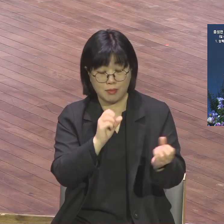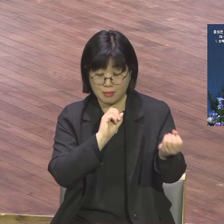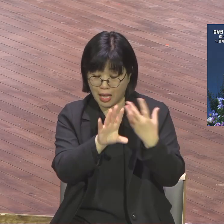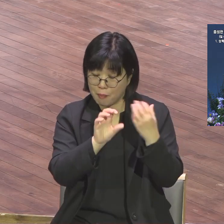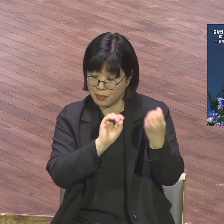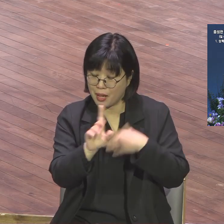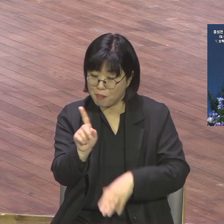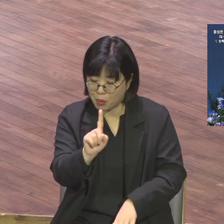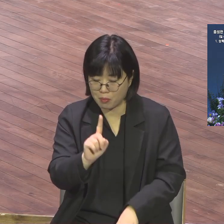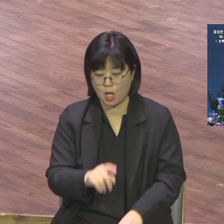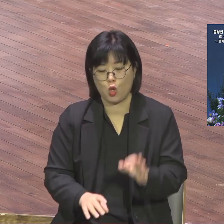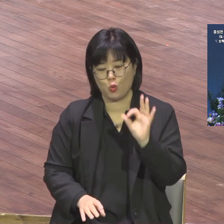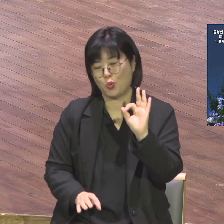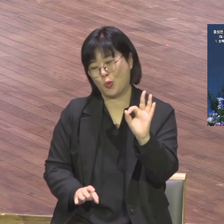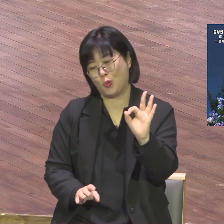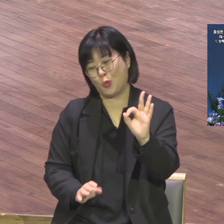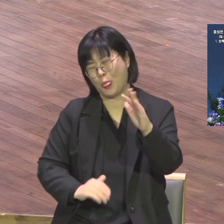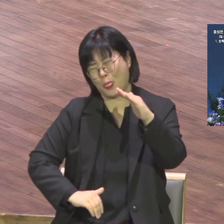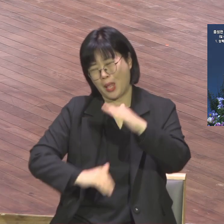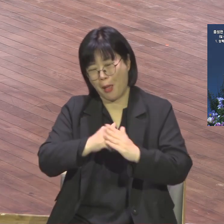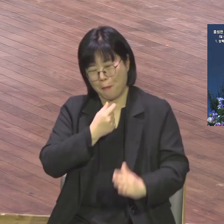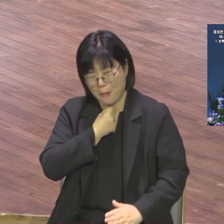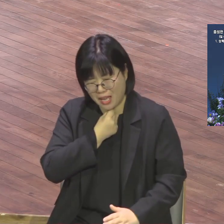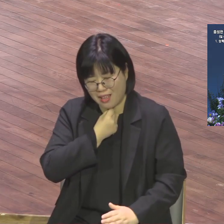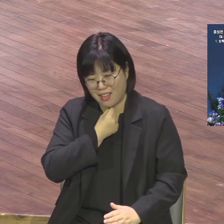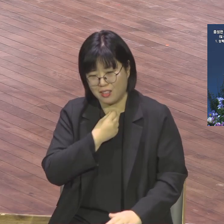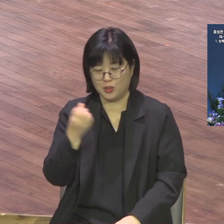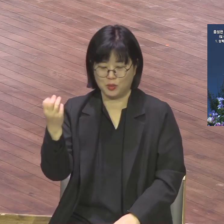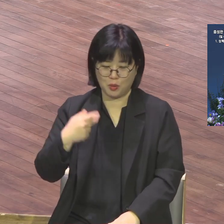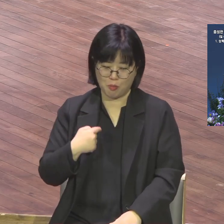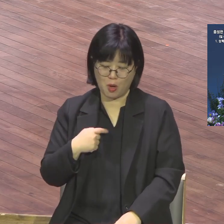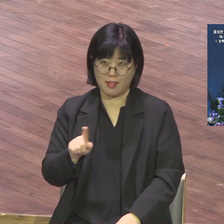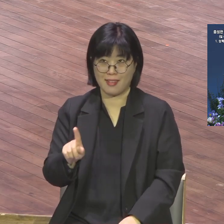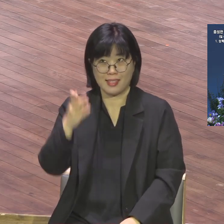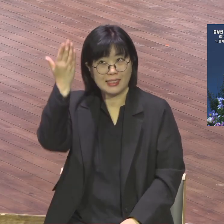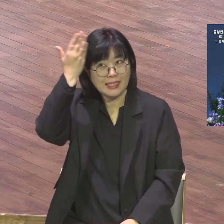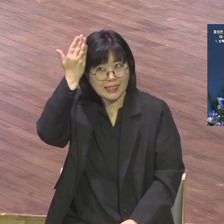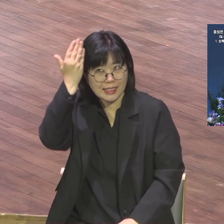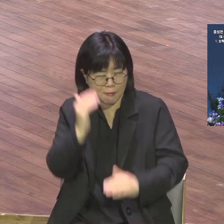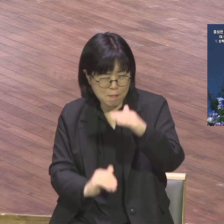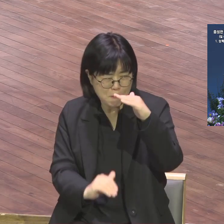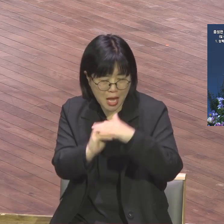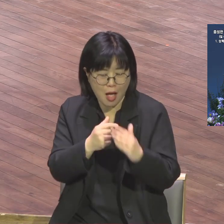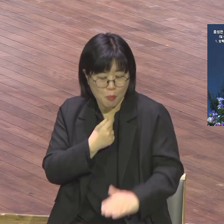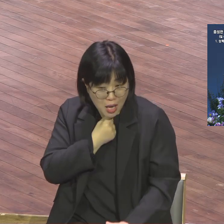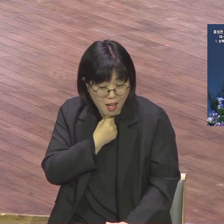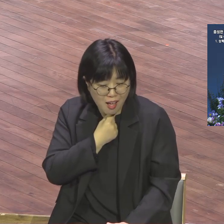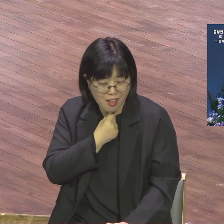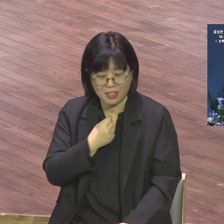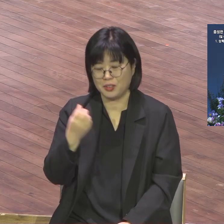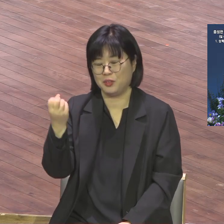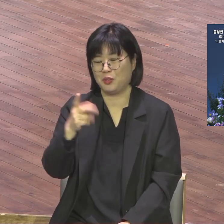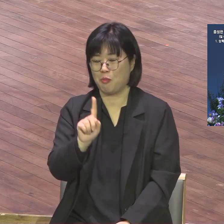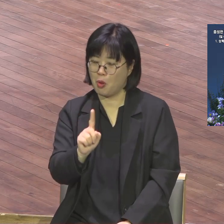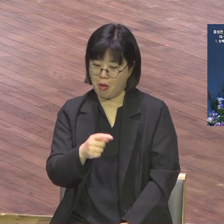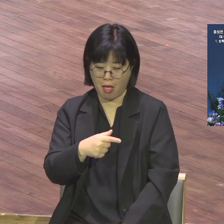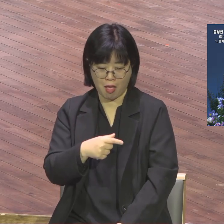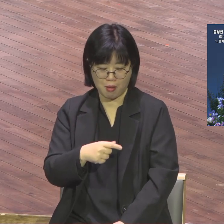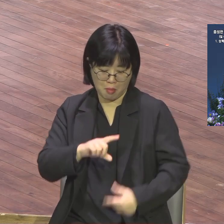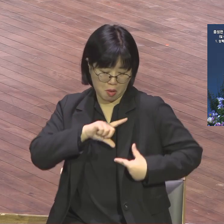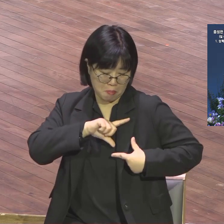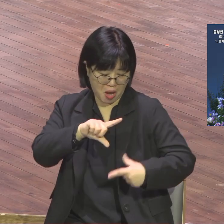차지할 것입니다. 그런데 또 어떤 사람도 병이죠. 몸이 안 좋은 사람들은 내가 건강만 회복하면 더 바랄 게